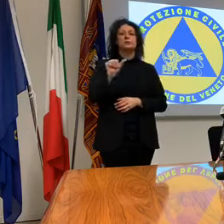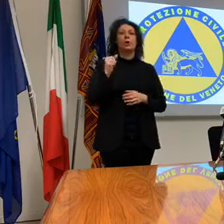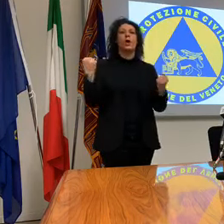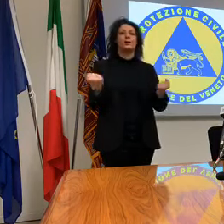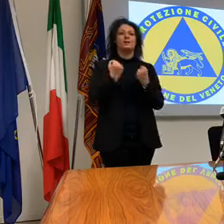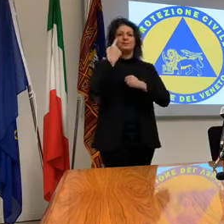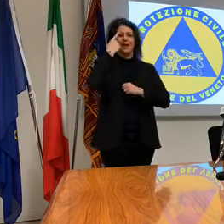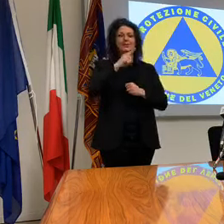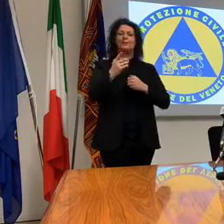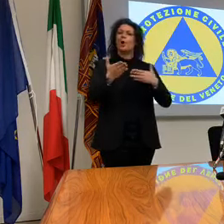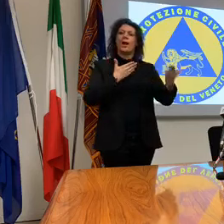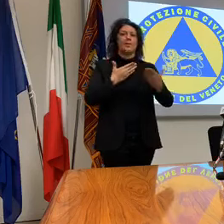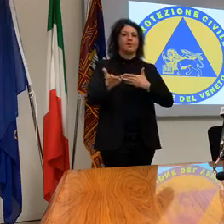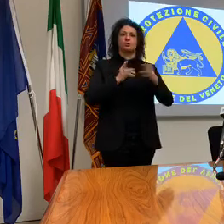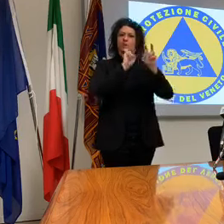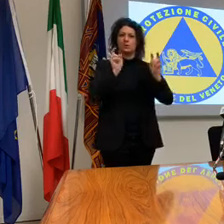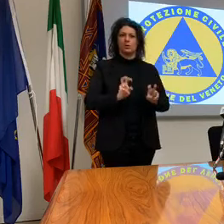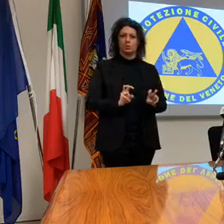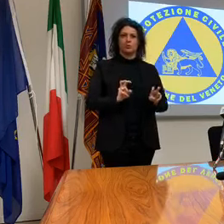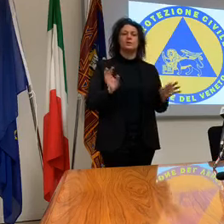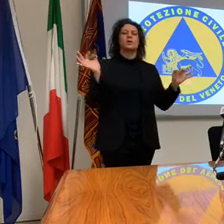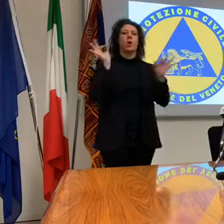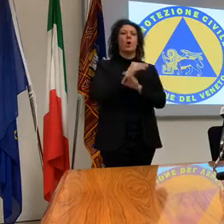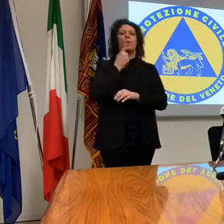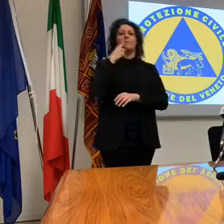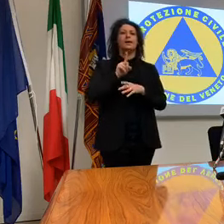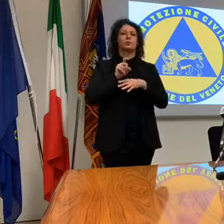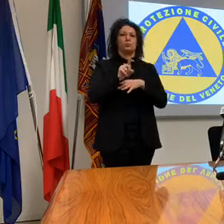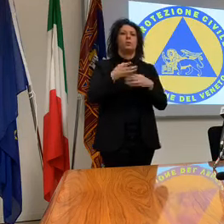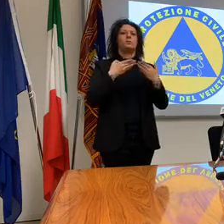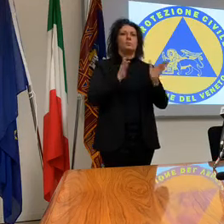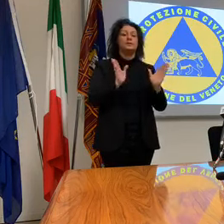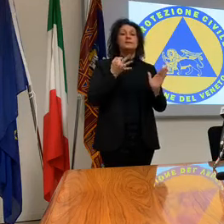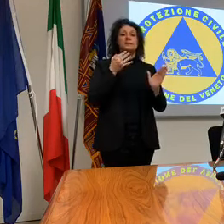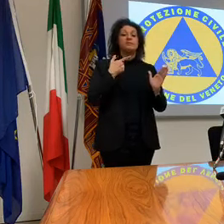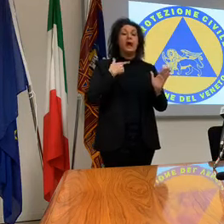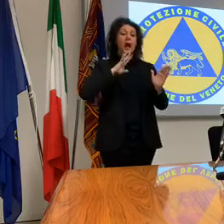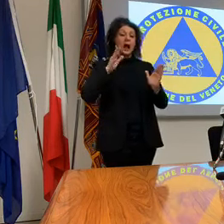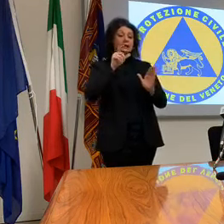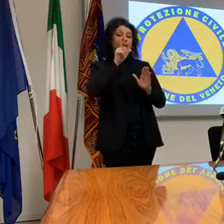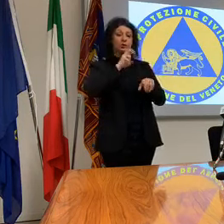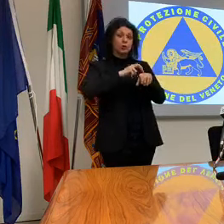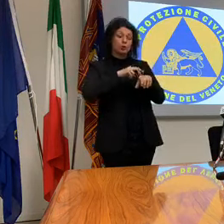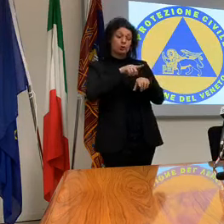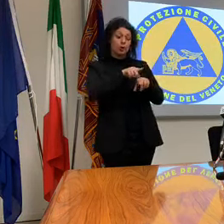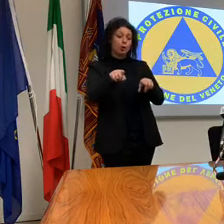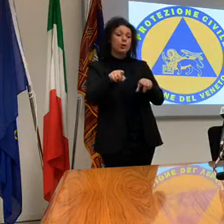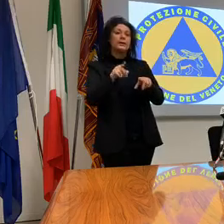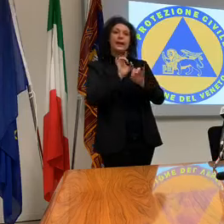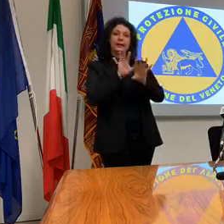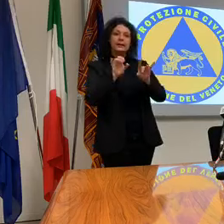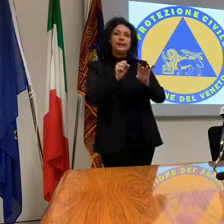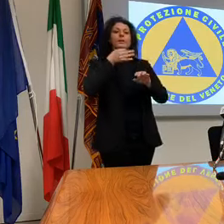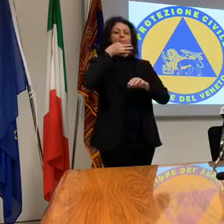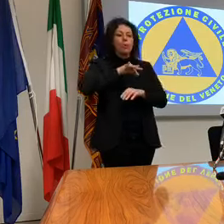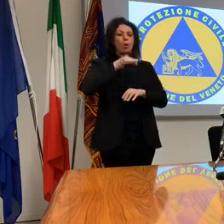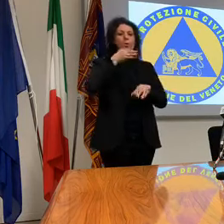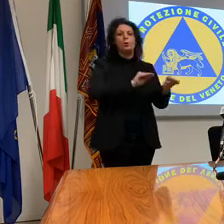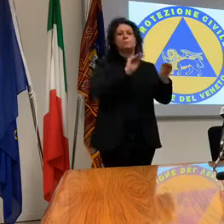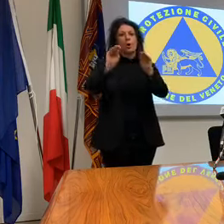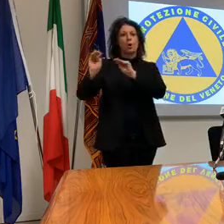insomma sappiamo che tutta l'altra attività è stata bloccata, quindi è chiaro che ci può essere personale che è impiegato e quindi si può spostare dove